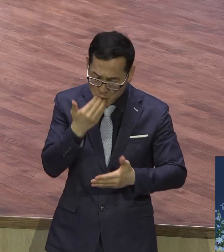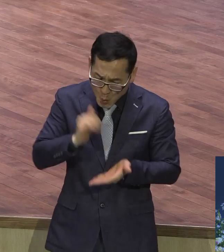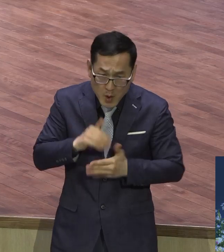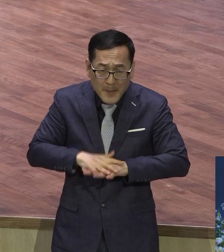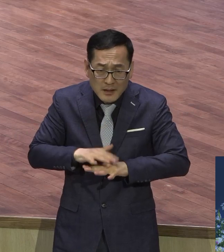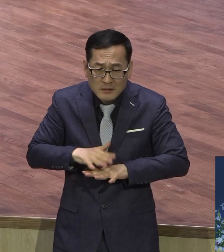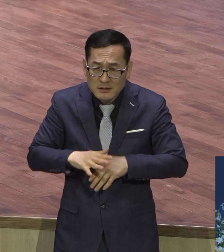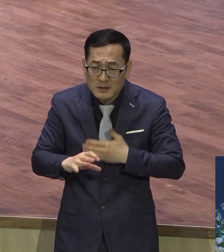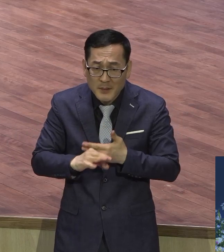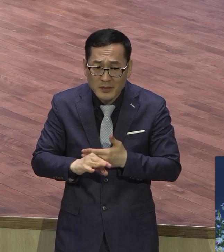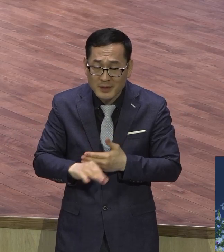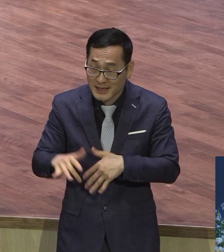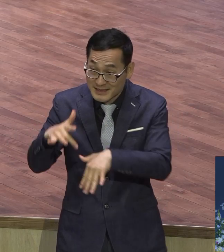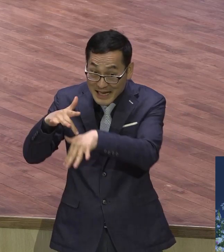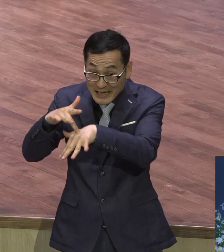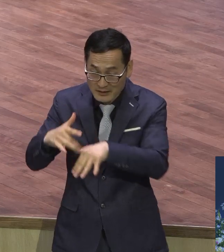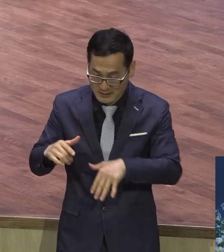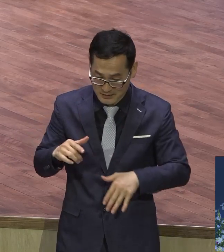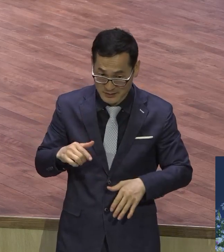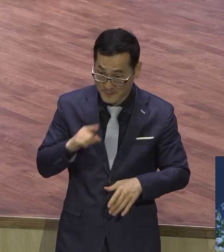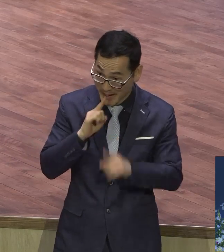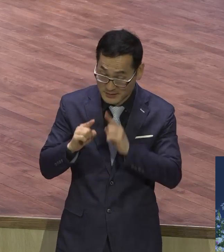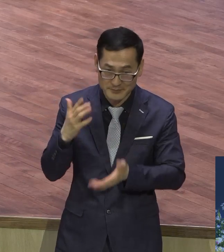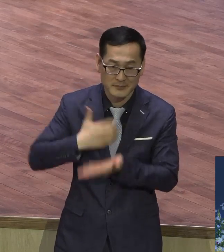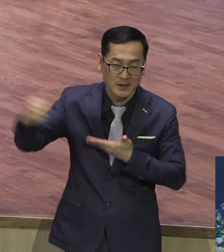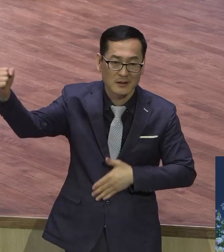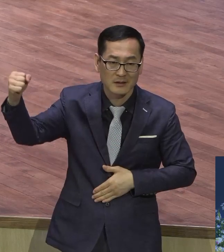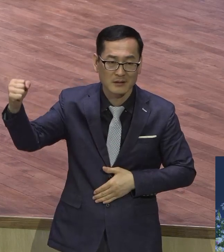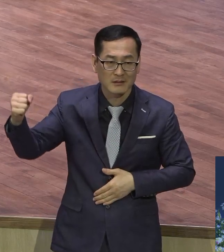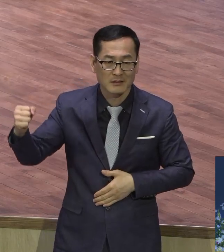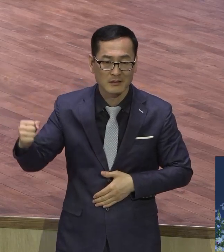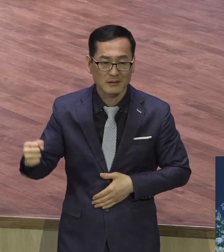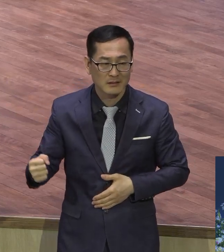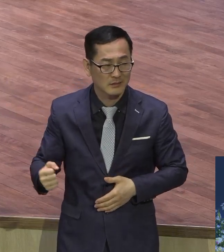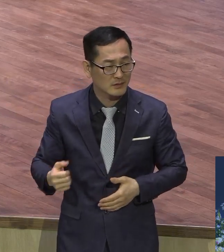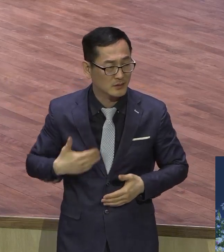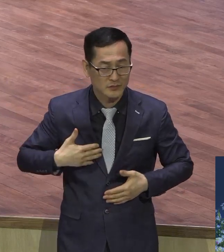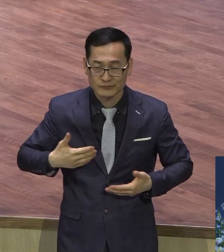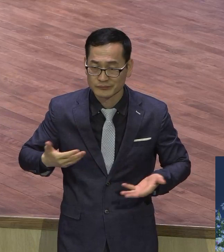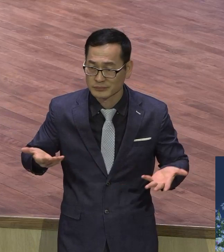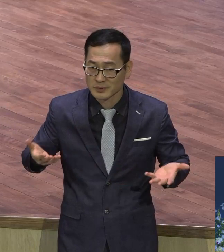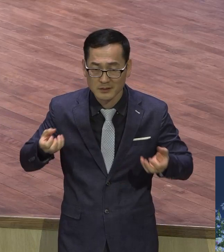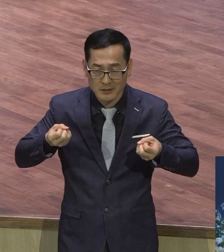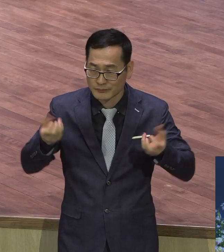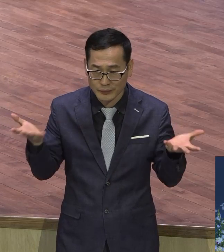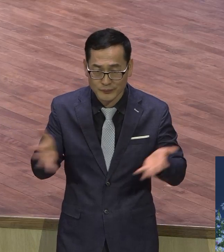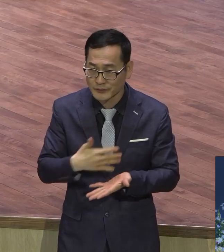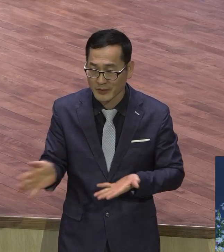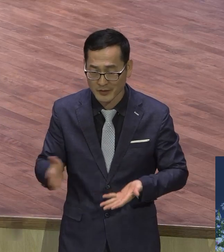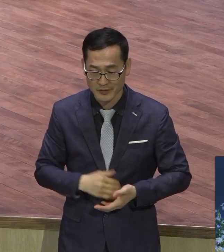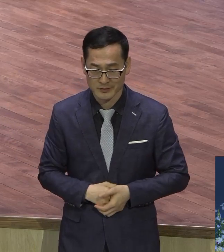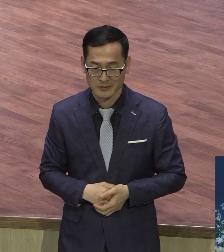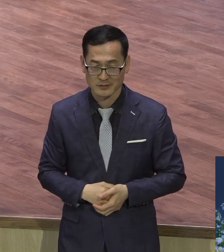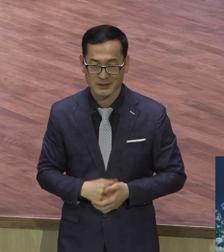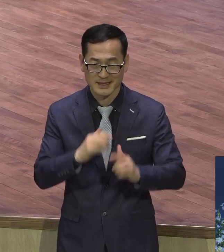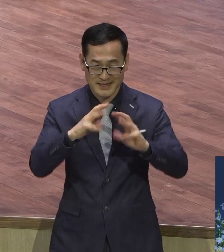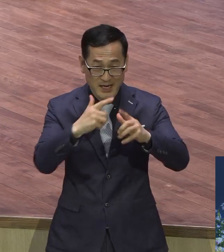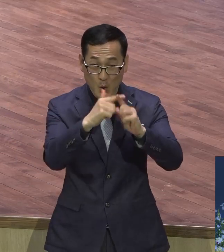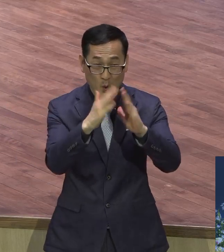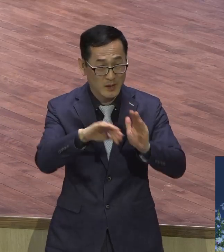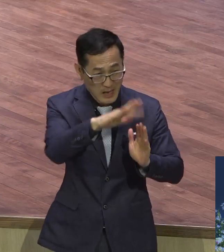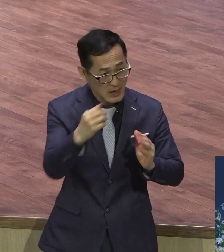끝까지 적용 못하게 한단 말이에요. 그래서 세상에 지금 세워진 교회들이 다 힘이 없는